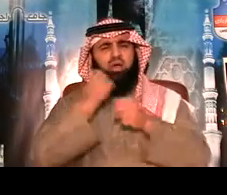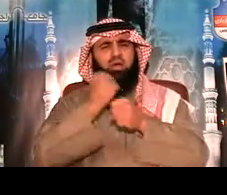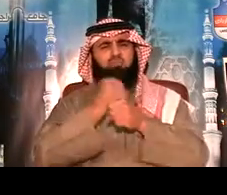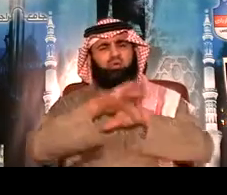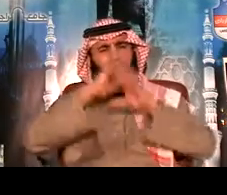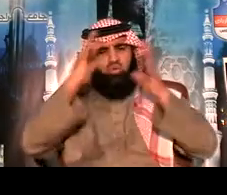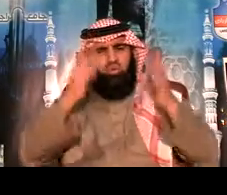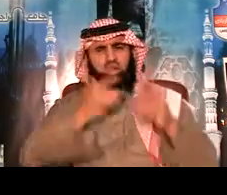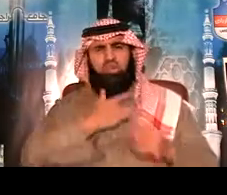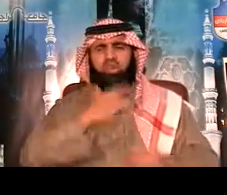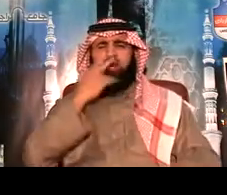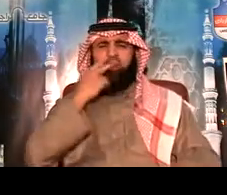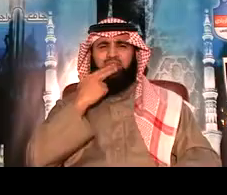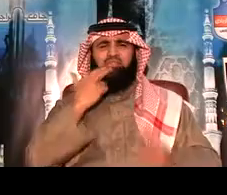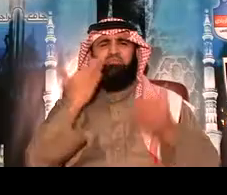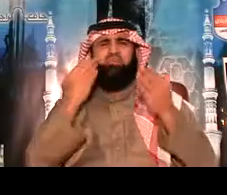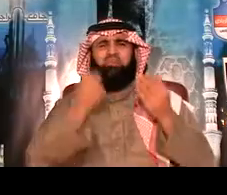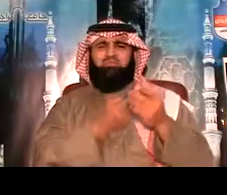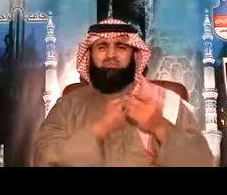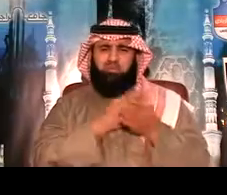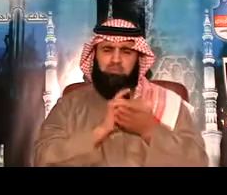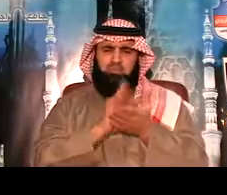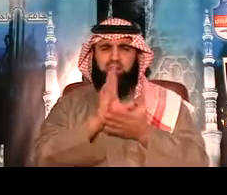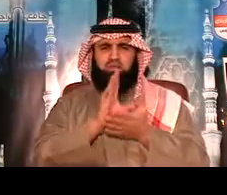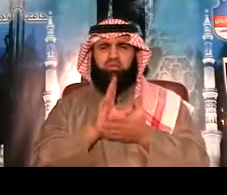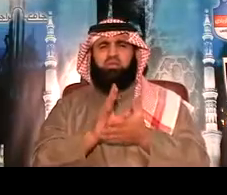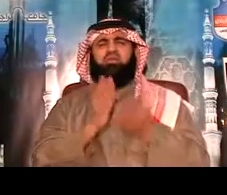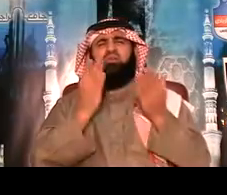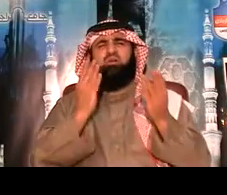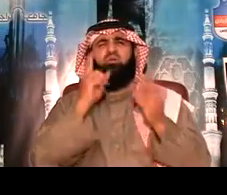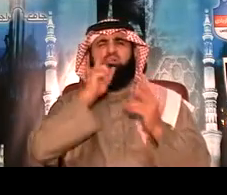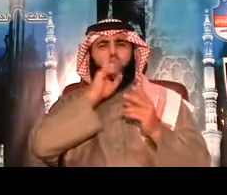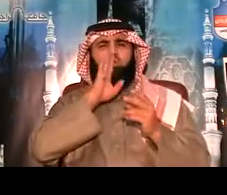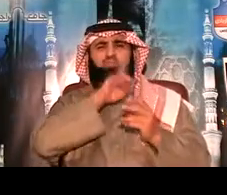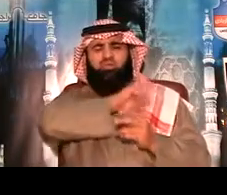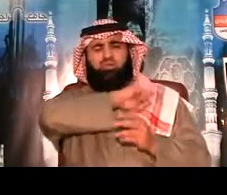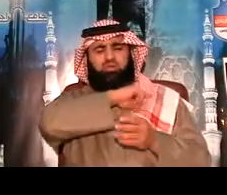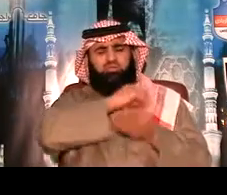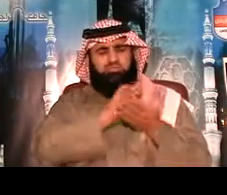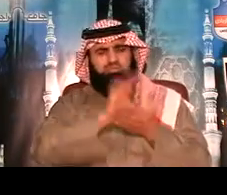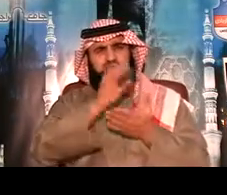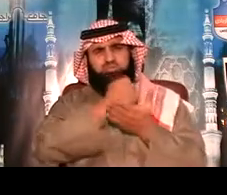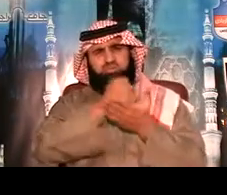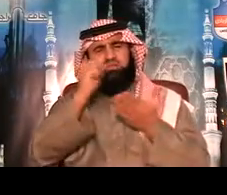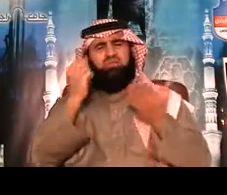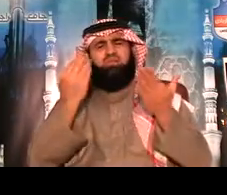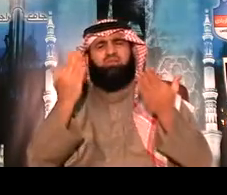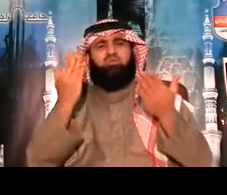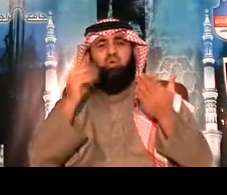واغفر اللهم لآبائنا وأمهاتنا. اللهم من كان منهم على قيد الحياة فمتعه